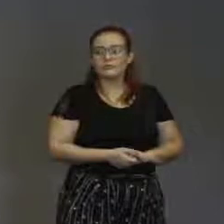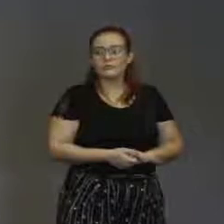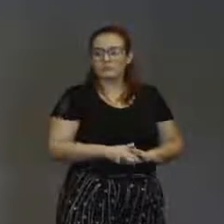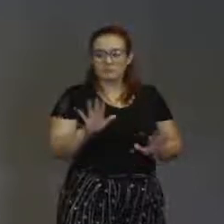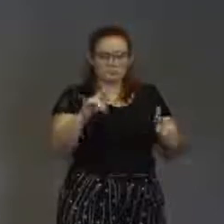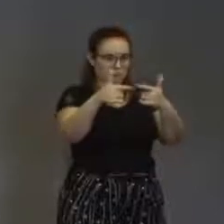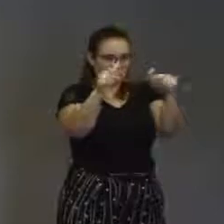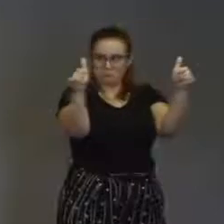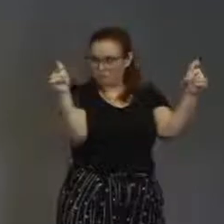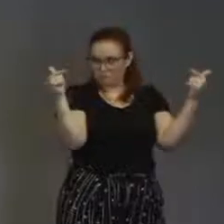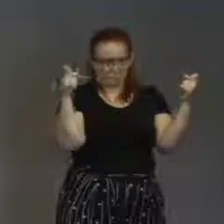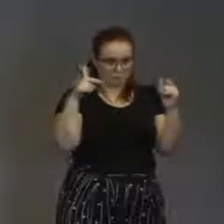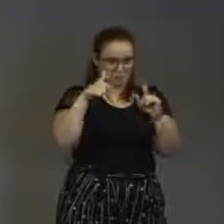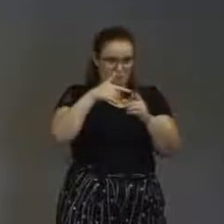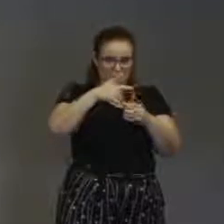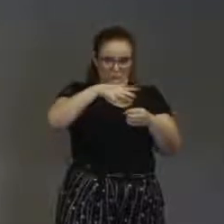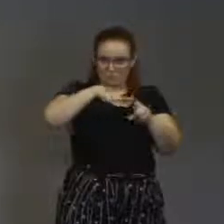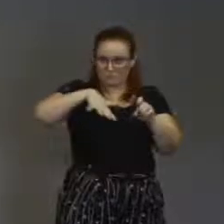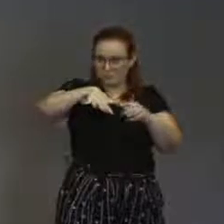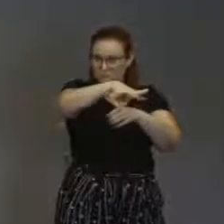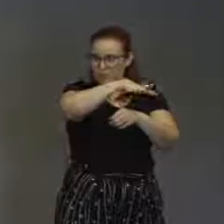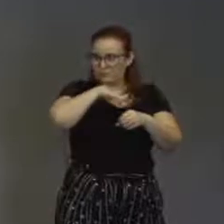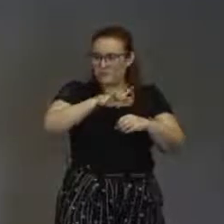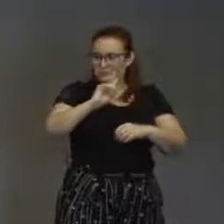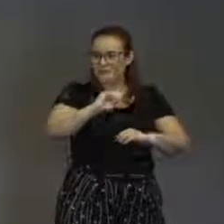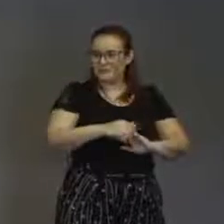Então, não tem ninguém no entorno.